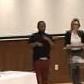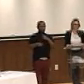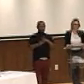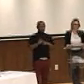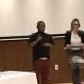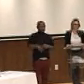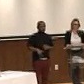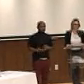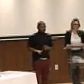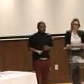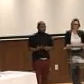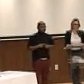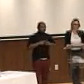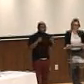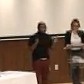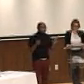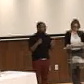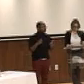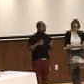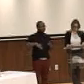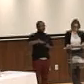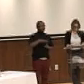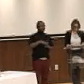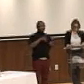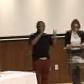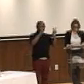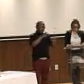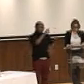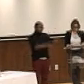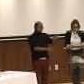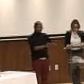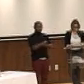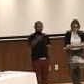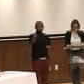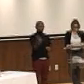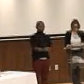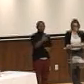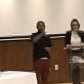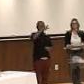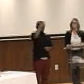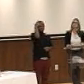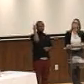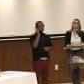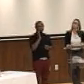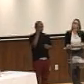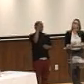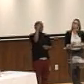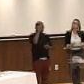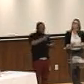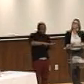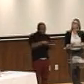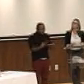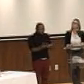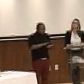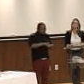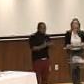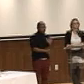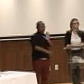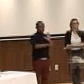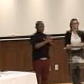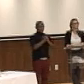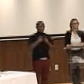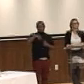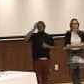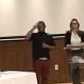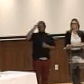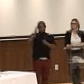de procuradoras, mas essa parte de jurídica eu deixo para elas. Não me compete estabelecer ou interpretar a lei, me compete cumprir a lei. Eu